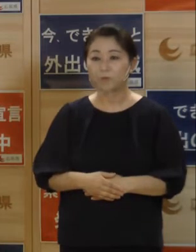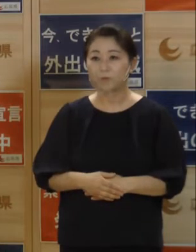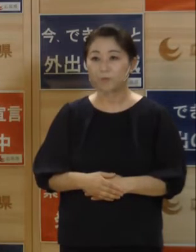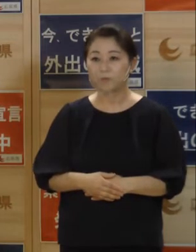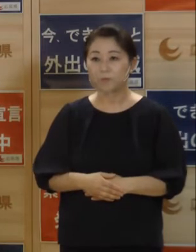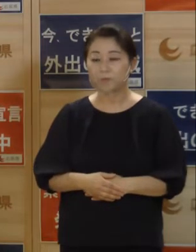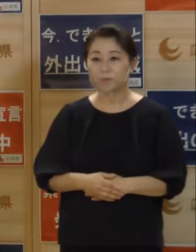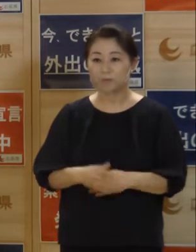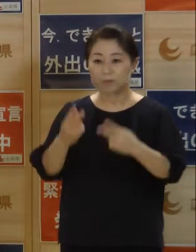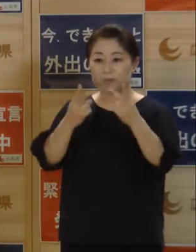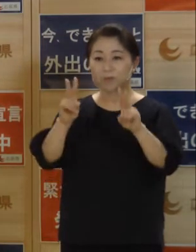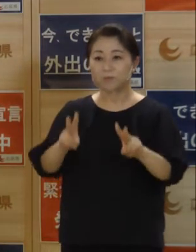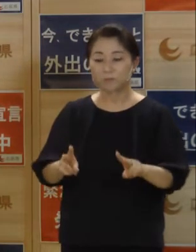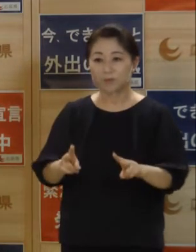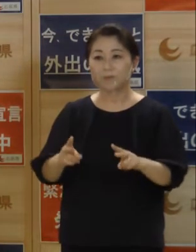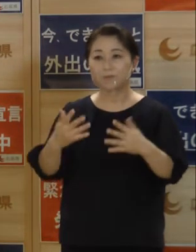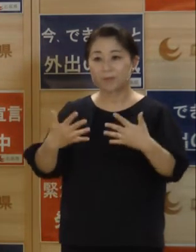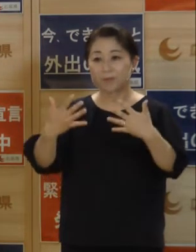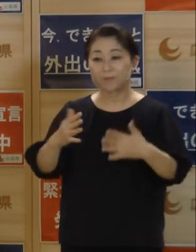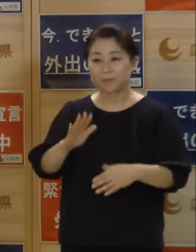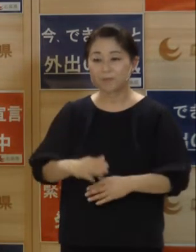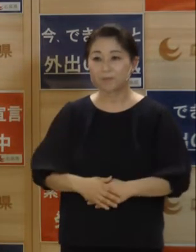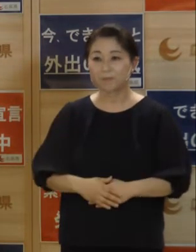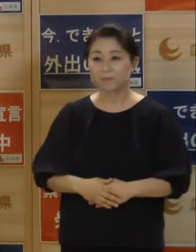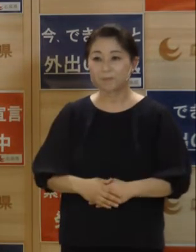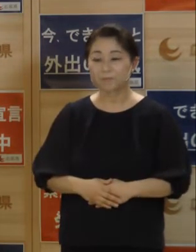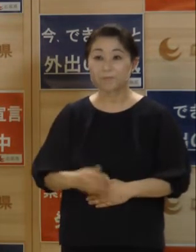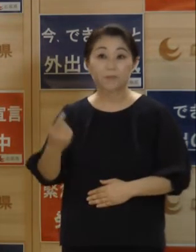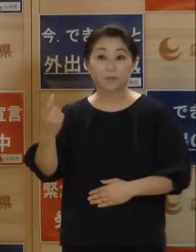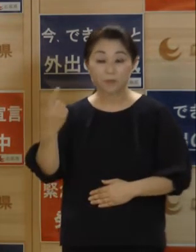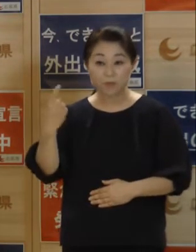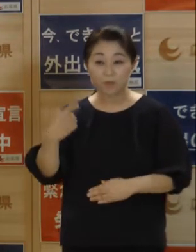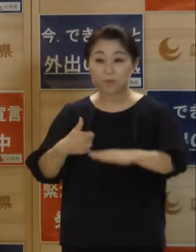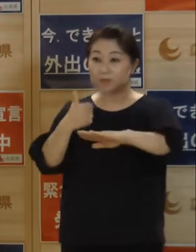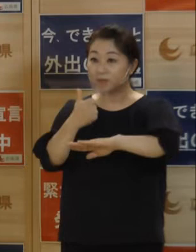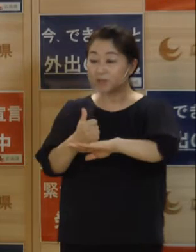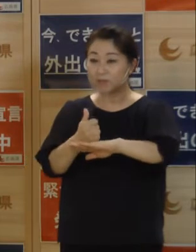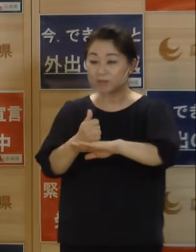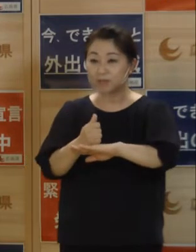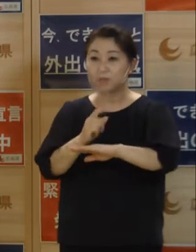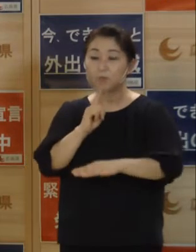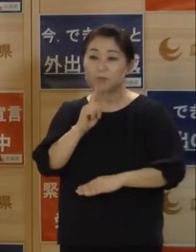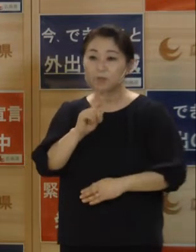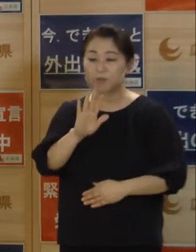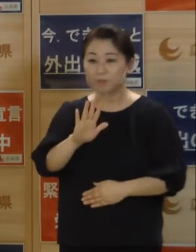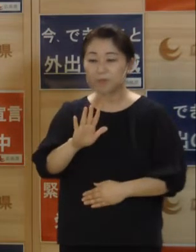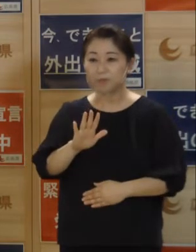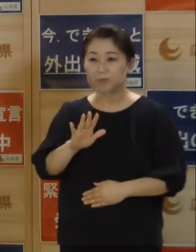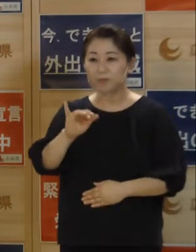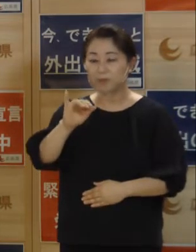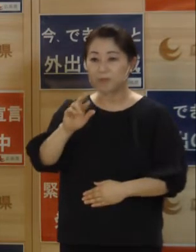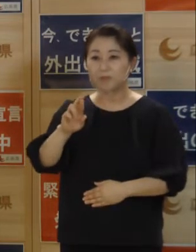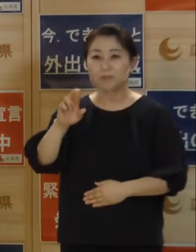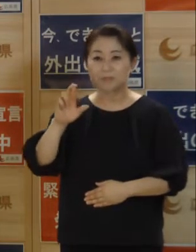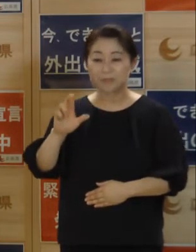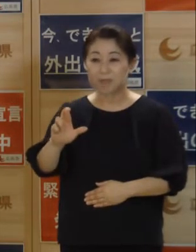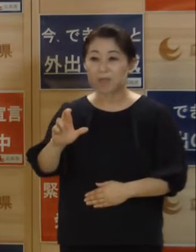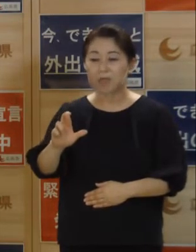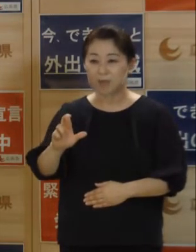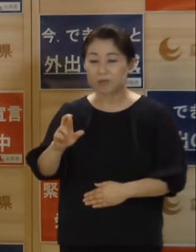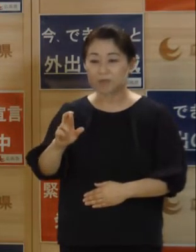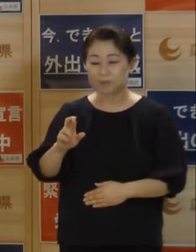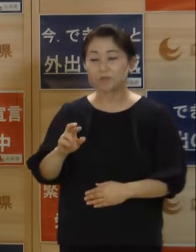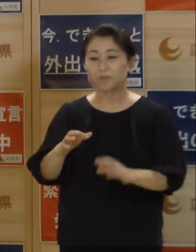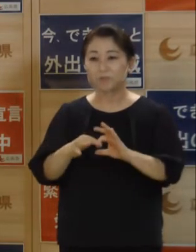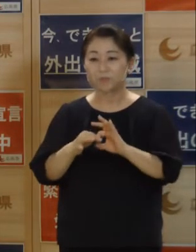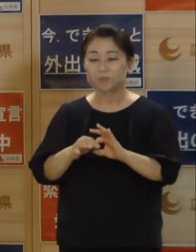すいません、広島テレビの門脇です。昨日知事もコメントを出されてますけども、あの JR 芸備線についてなんですけども、利用